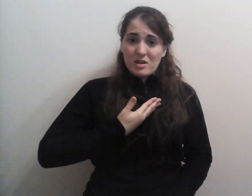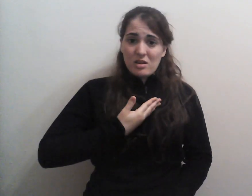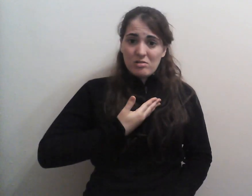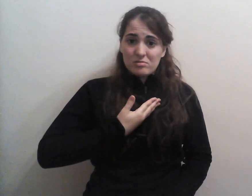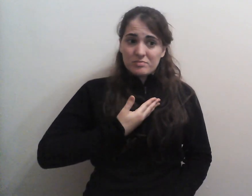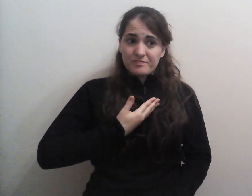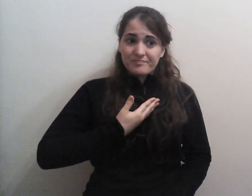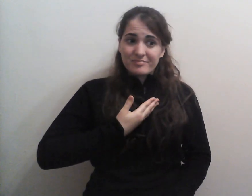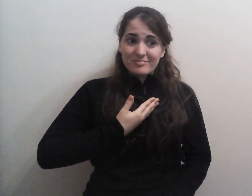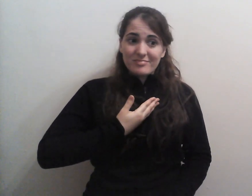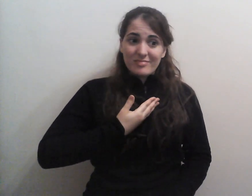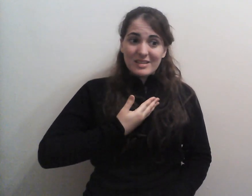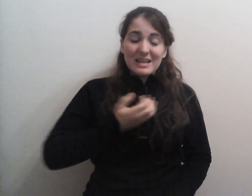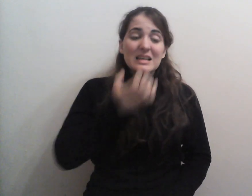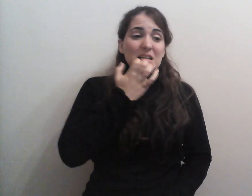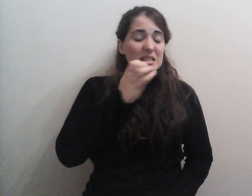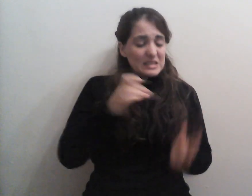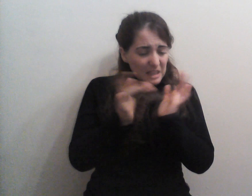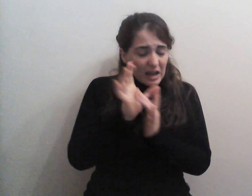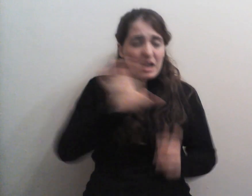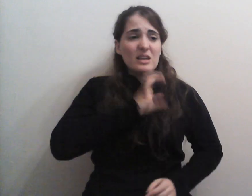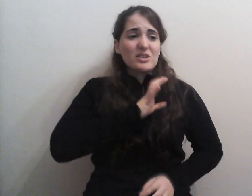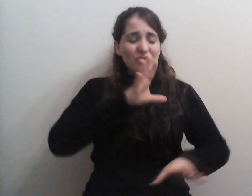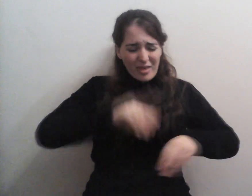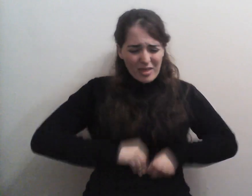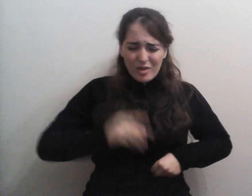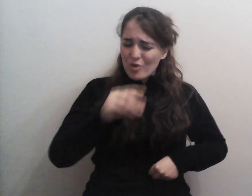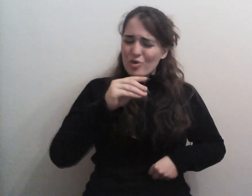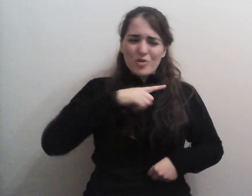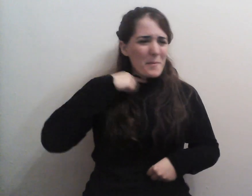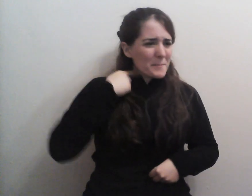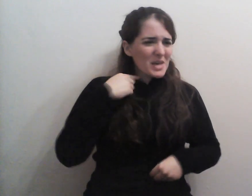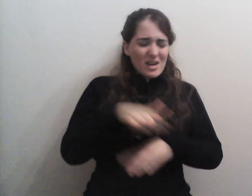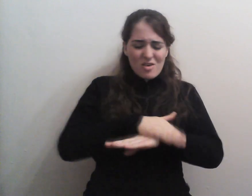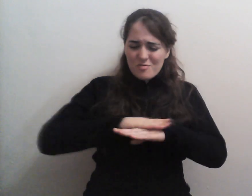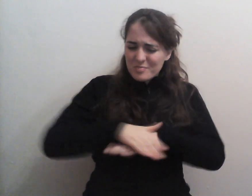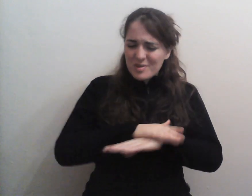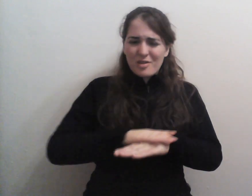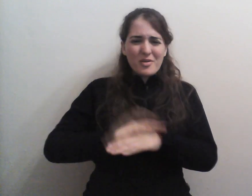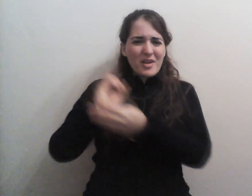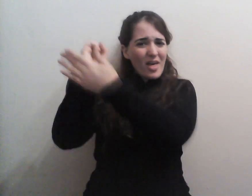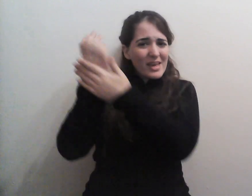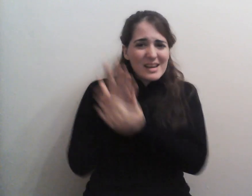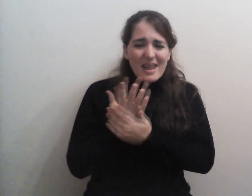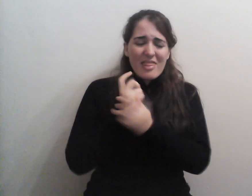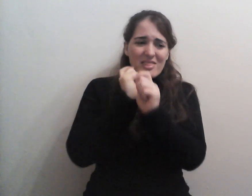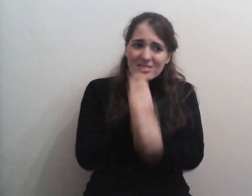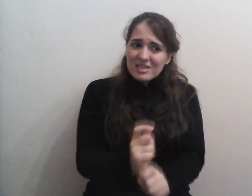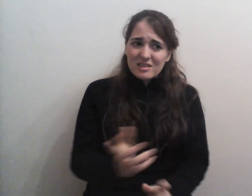recibirás perdón de los pecados, misericordia tras misericordia y gracia abundante del cielo. Solo en